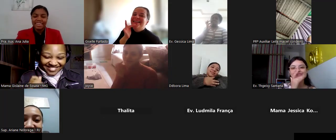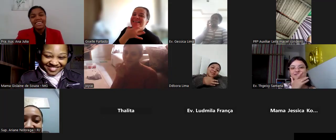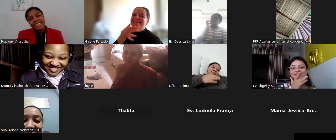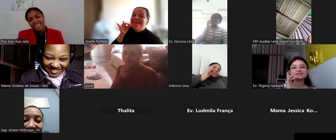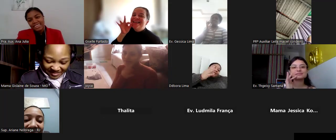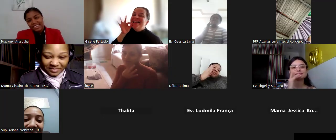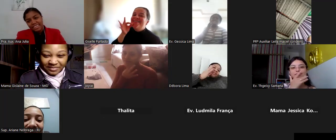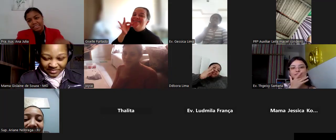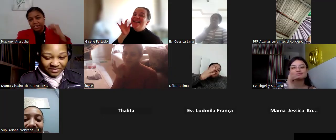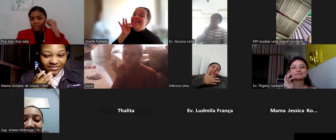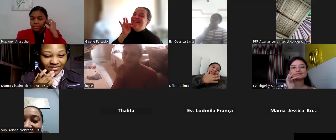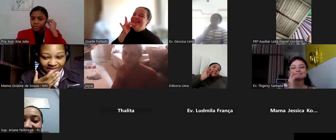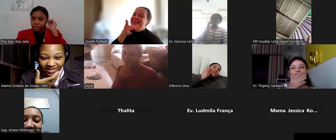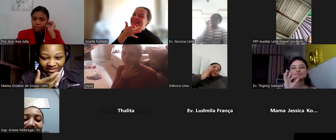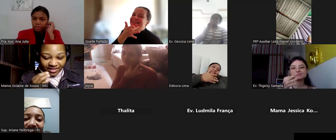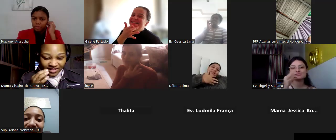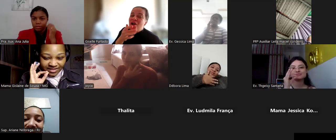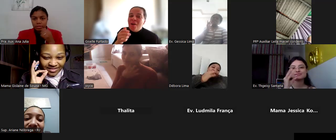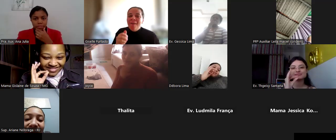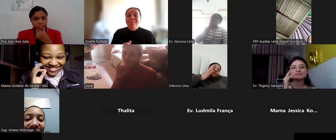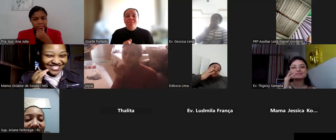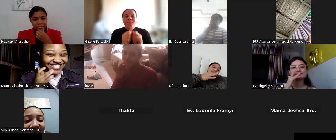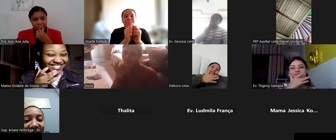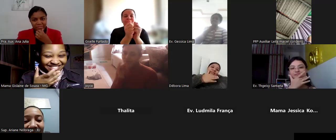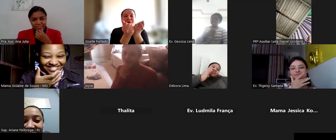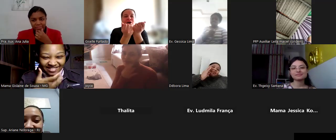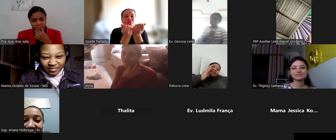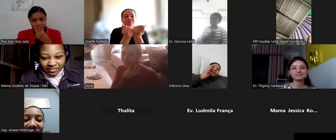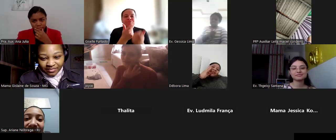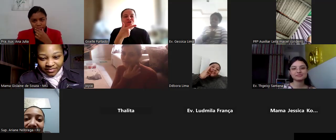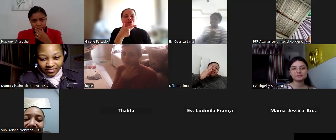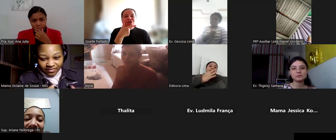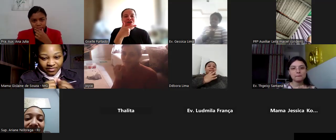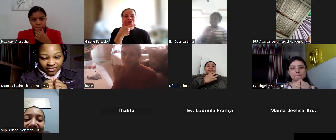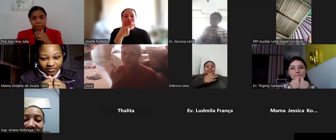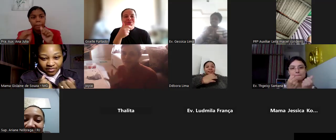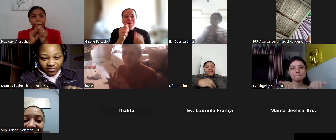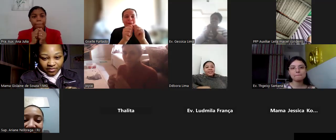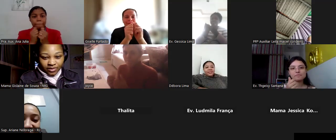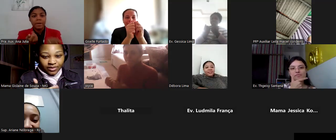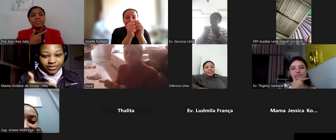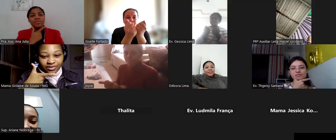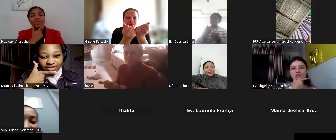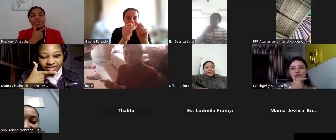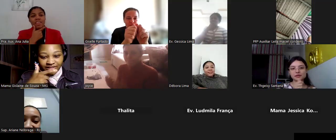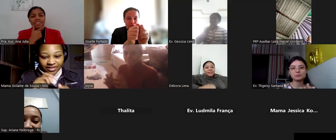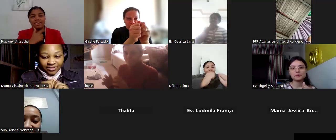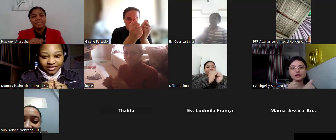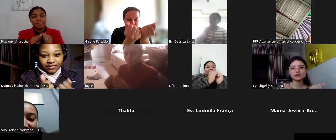delícia. Café, delícia. Pão de queijo. Pão, esse é o sinal de